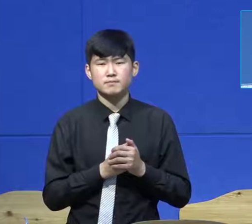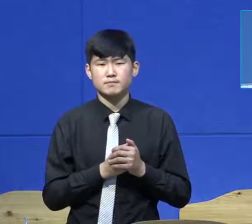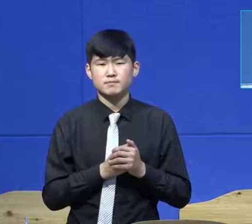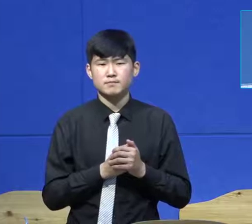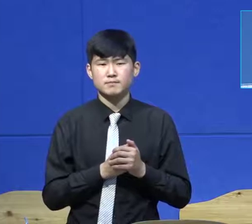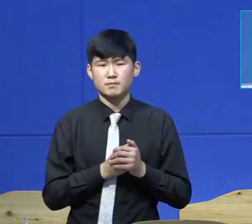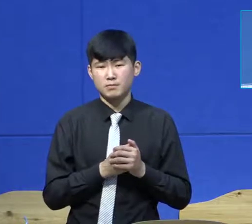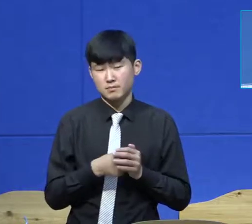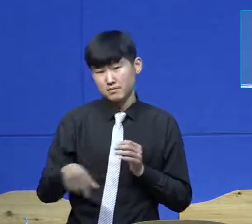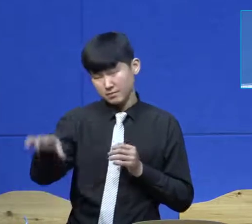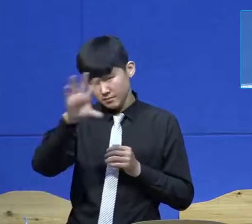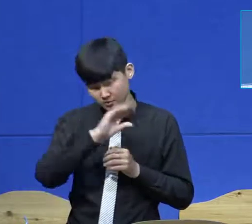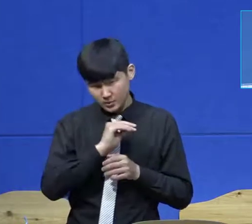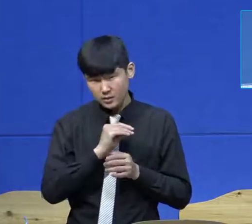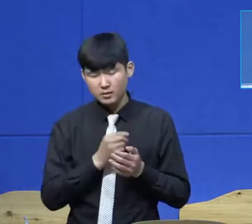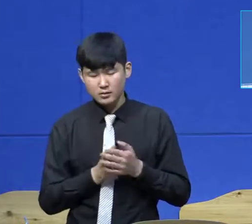Бид нэр